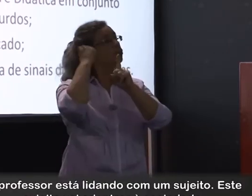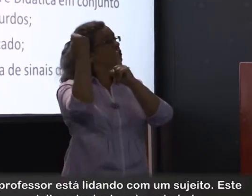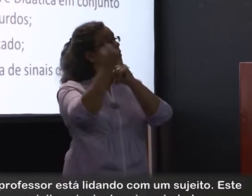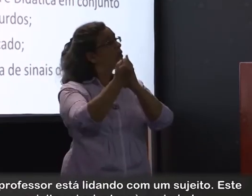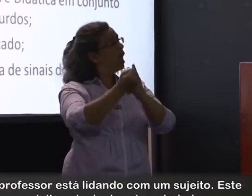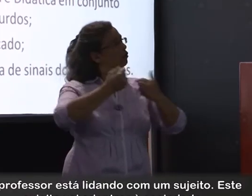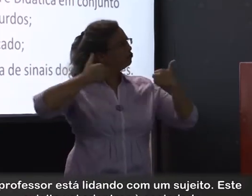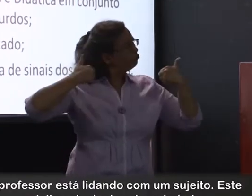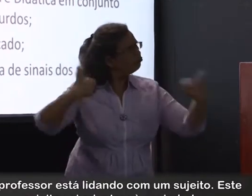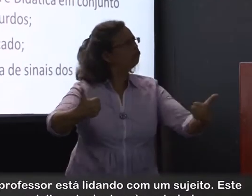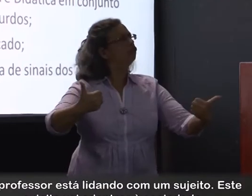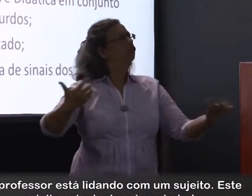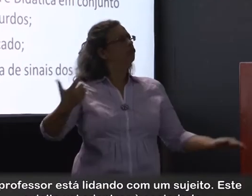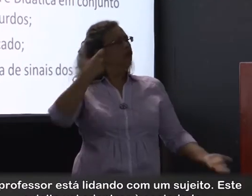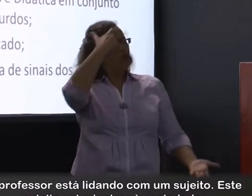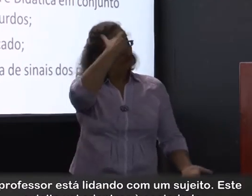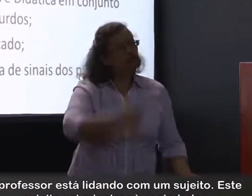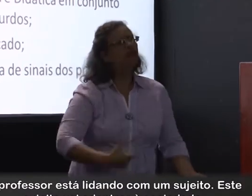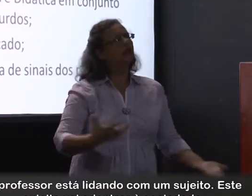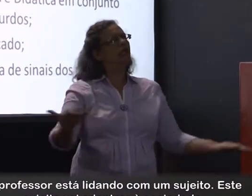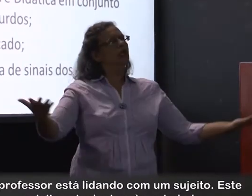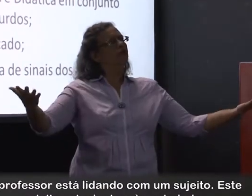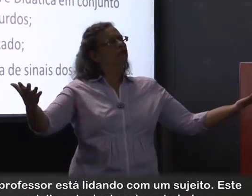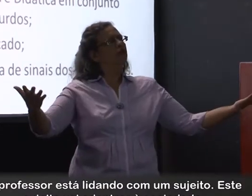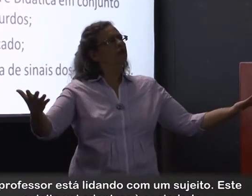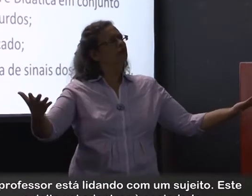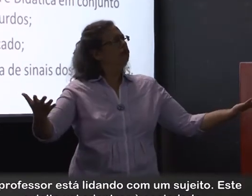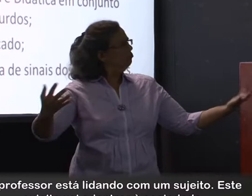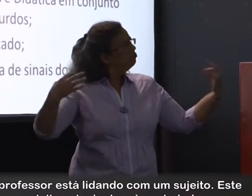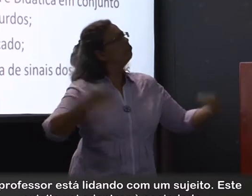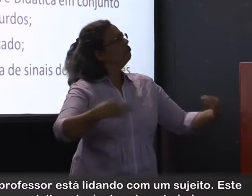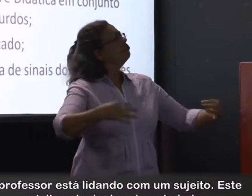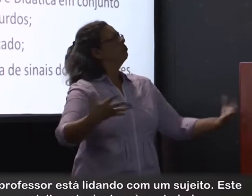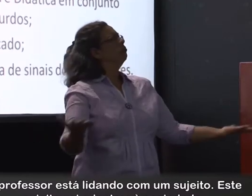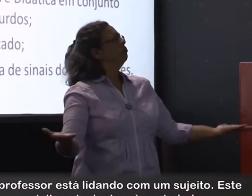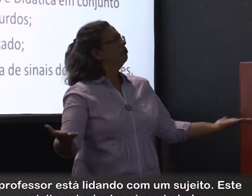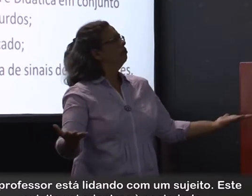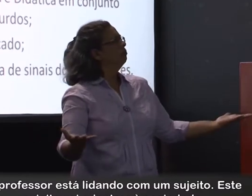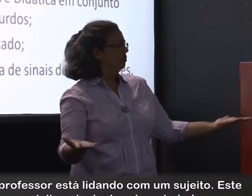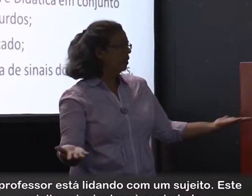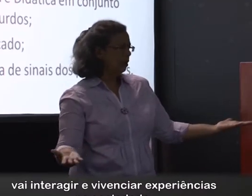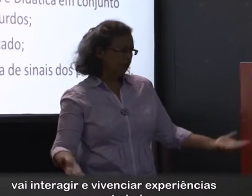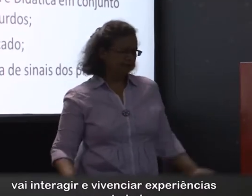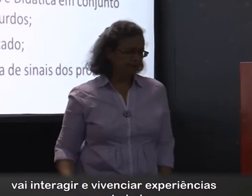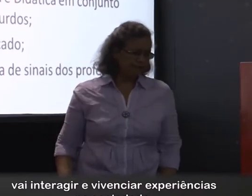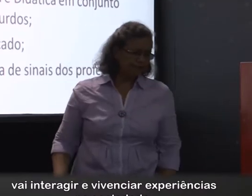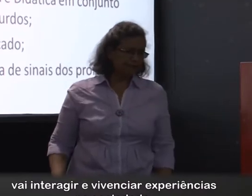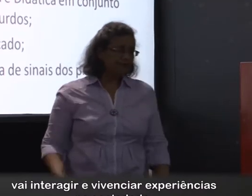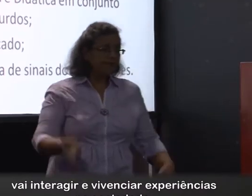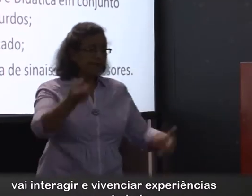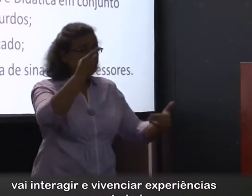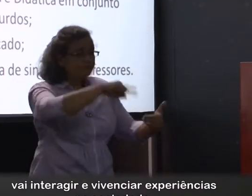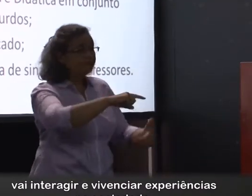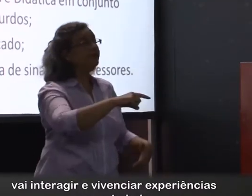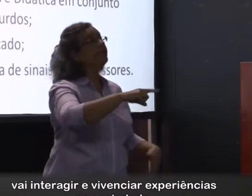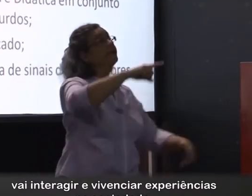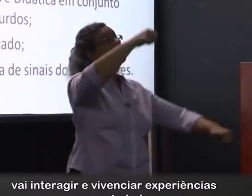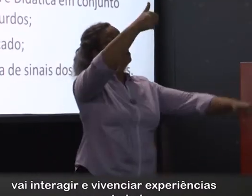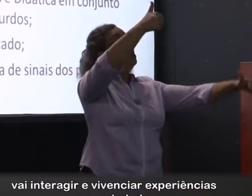O professor está formando um sujeito, esse sujeito vai adentrar a sociedade, vai interagir ali, vai vivenciar ali experiências